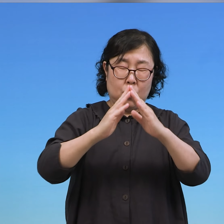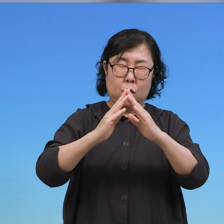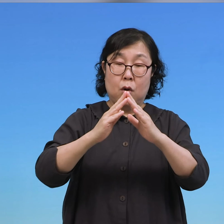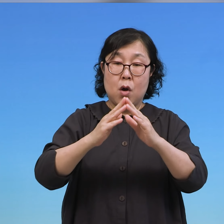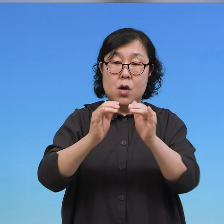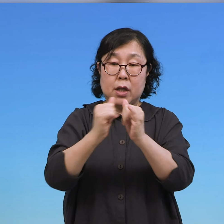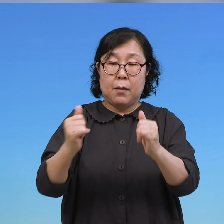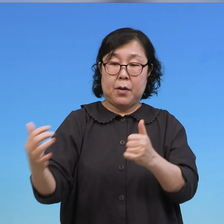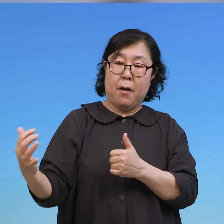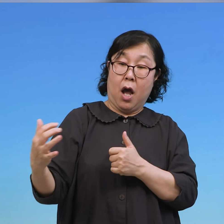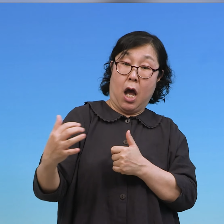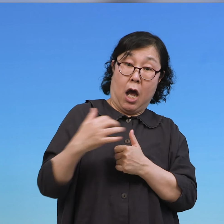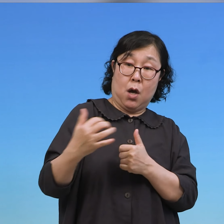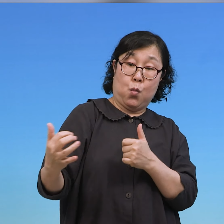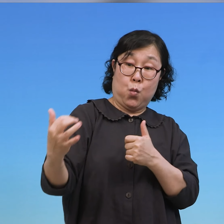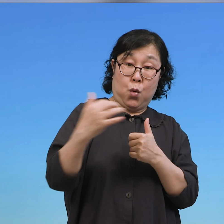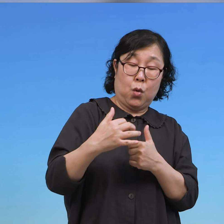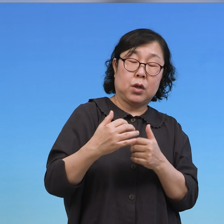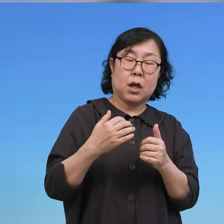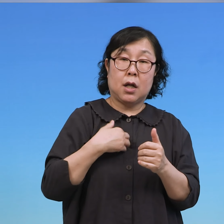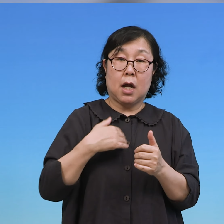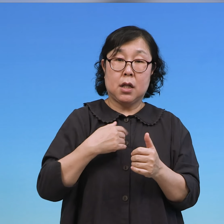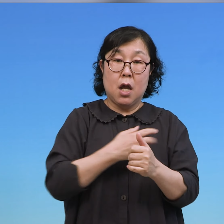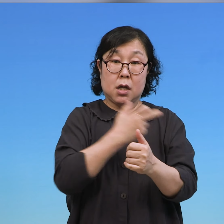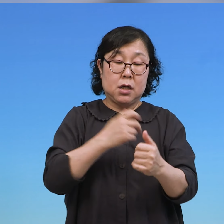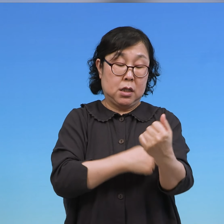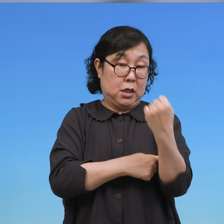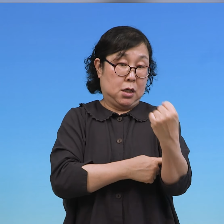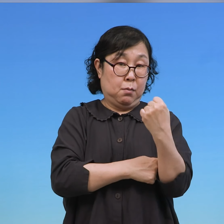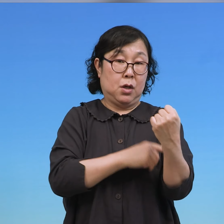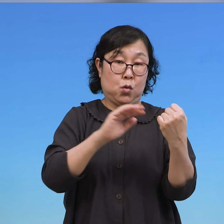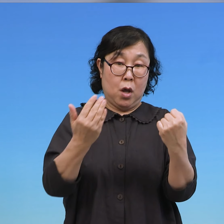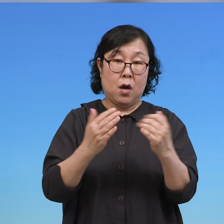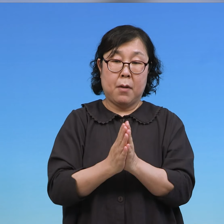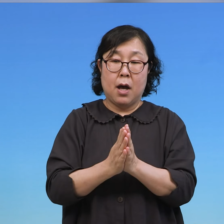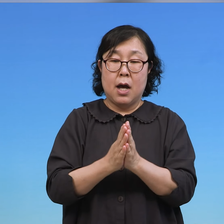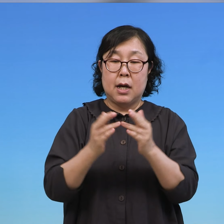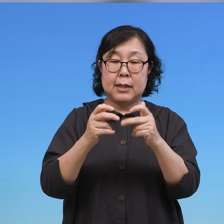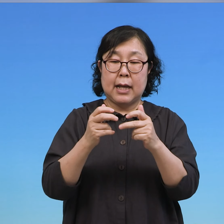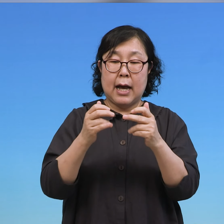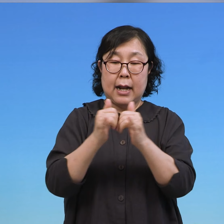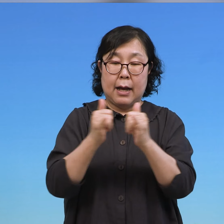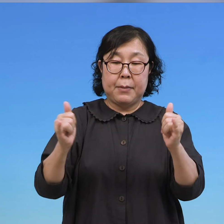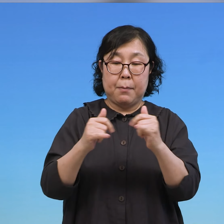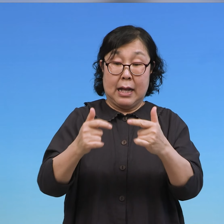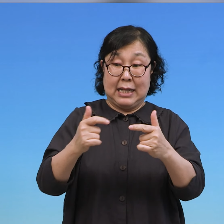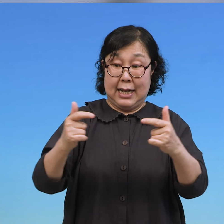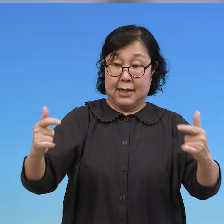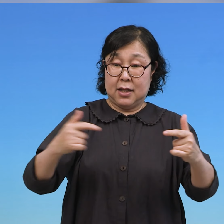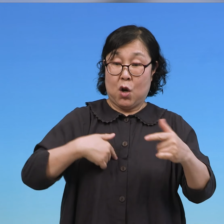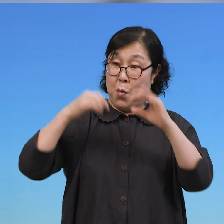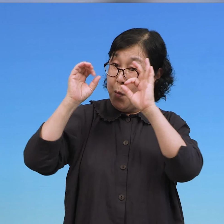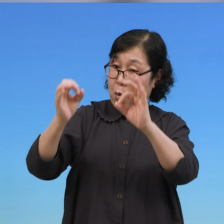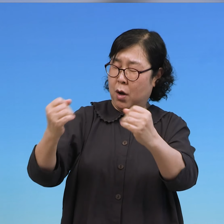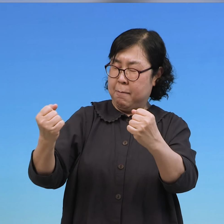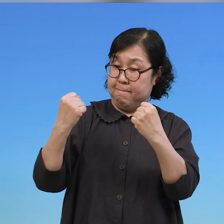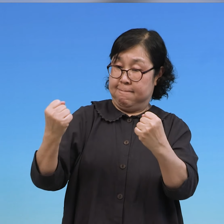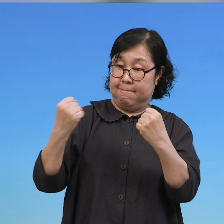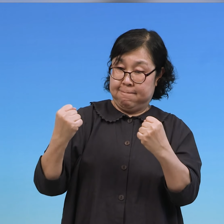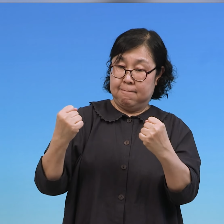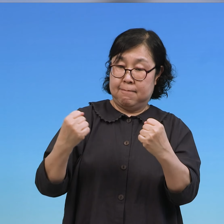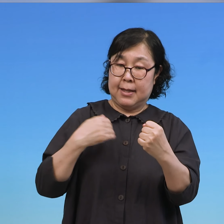이게 지난주 200명 모였는데 오늘 20명이 더 오셨네? 그게 막 엄청난 에너지가 되더라고요. 근데 이게